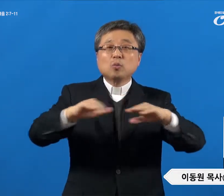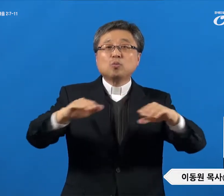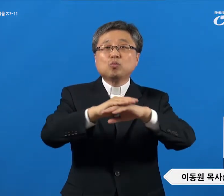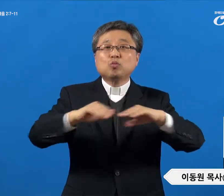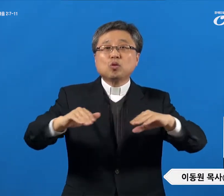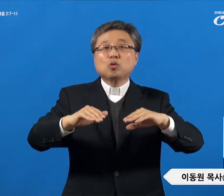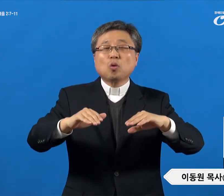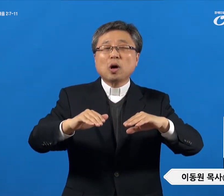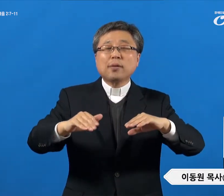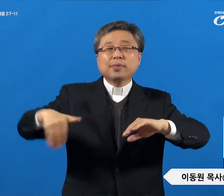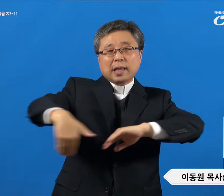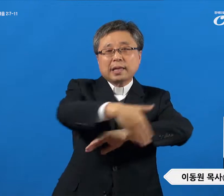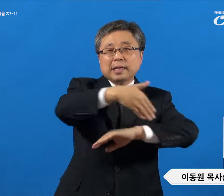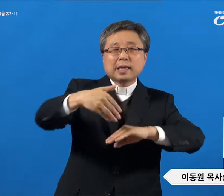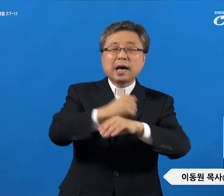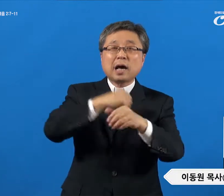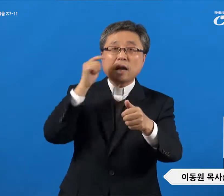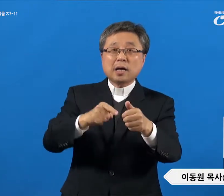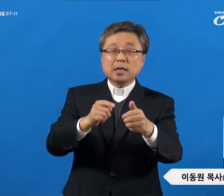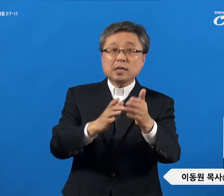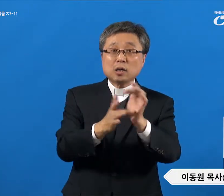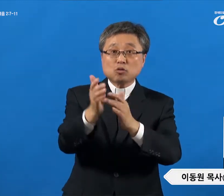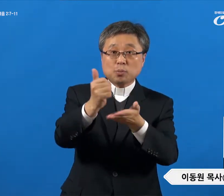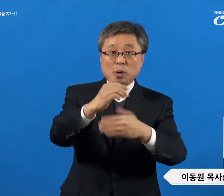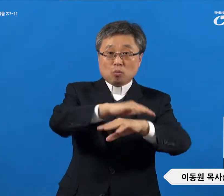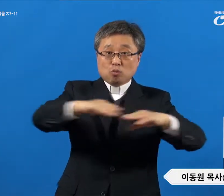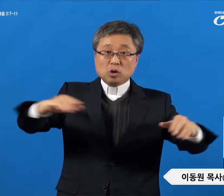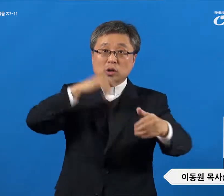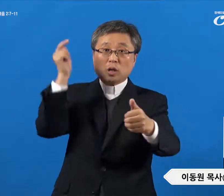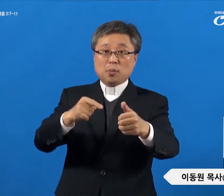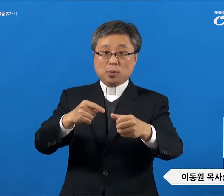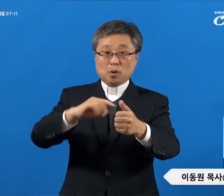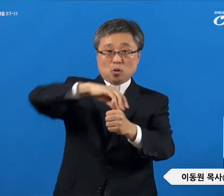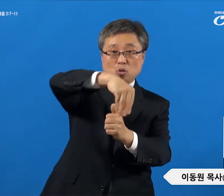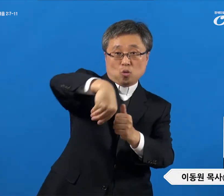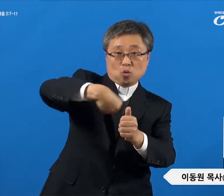하라. 그러니까 예수님이 풀어져라 그러면 딱 풀어질 수 있는데 그건 예수님이 안 하셨어요.